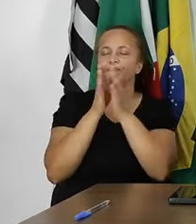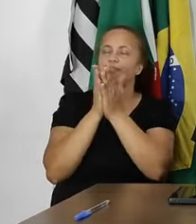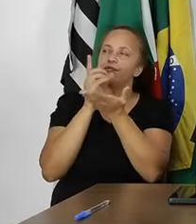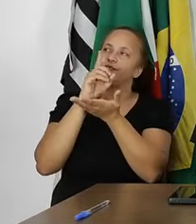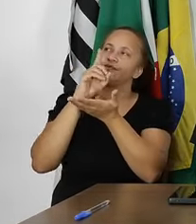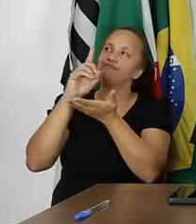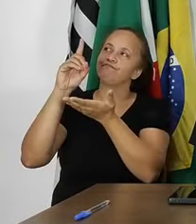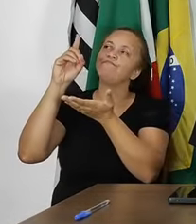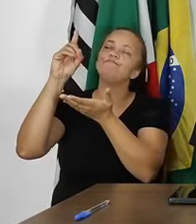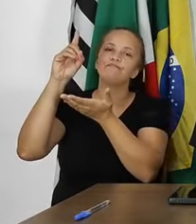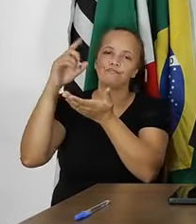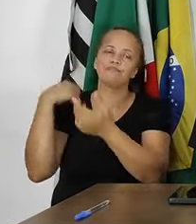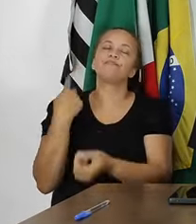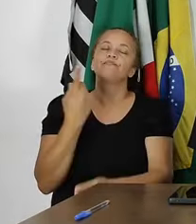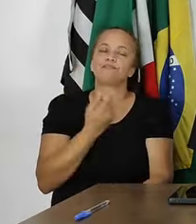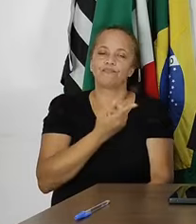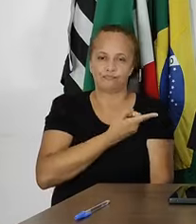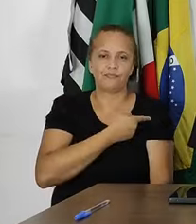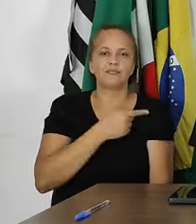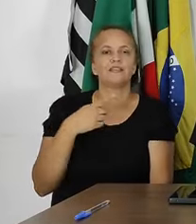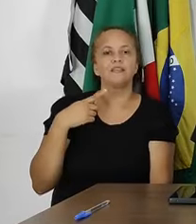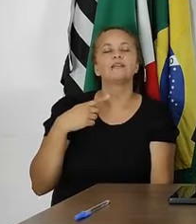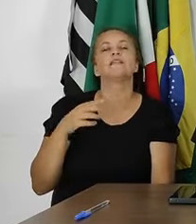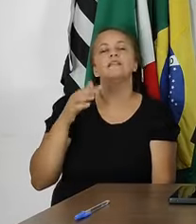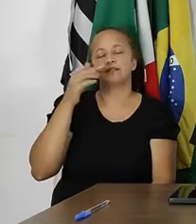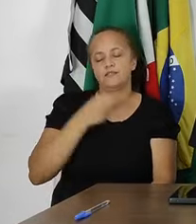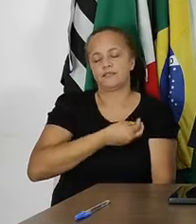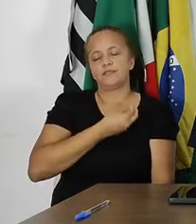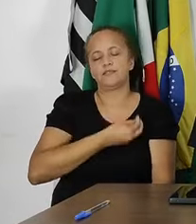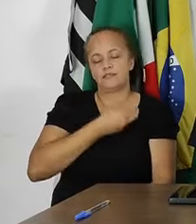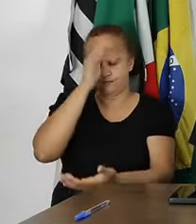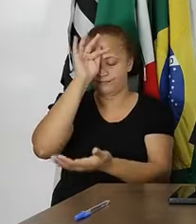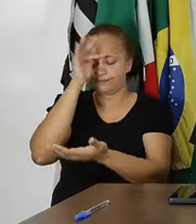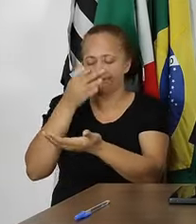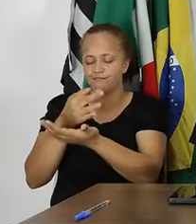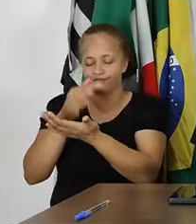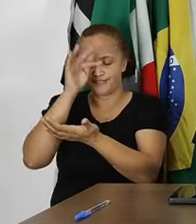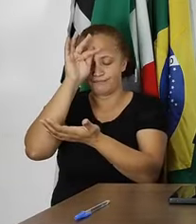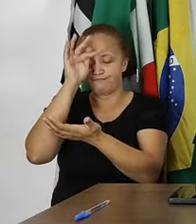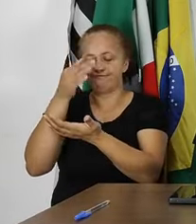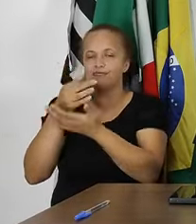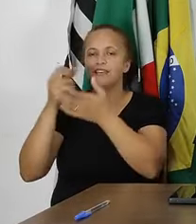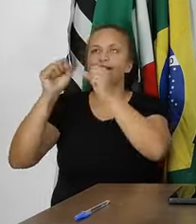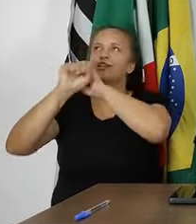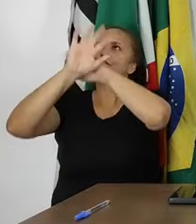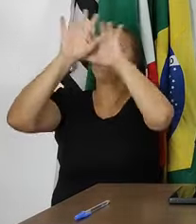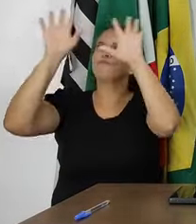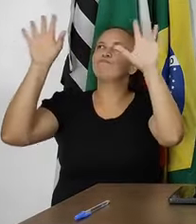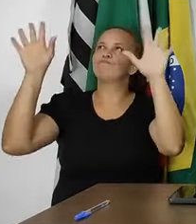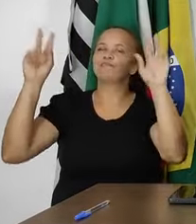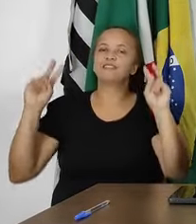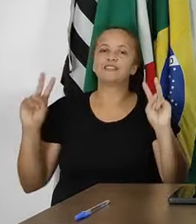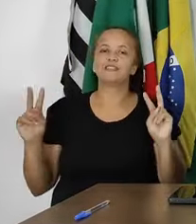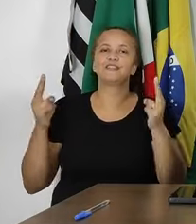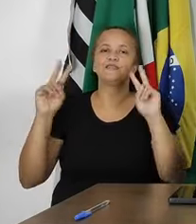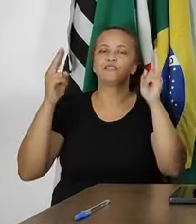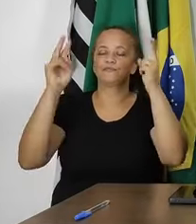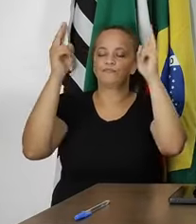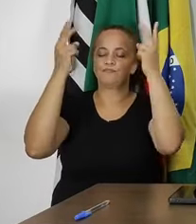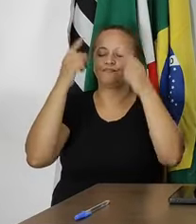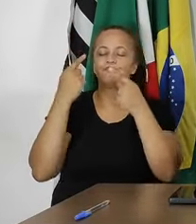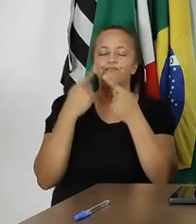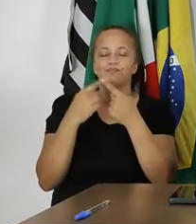venhamos viver de fé em fé, de glória em glória, vitória em vitória, porque o justo